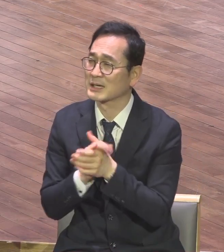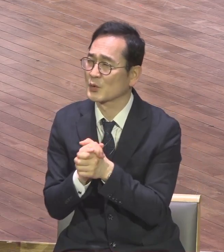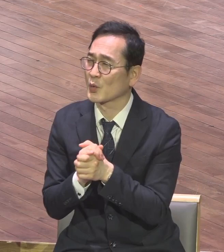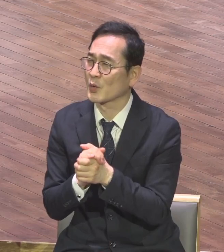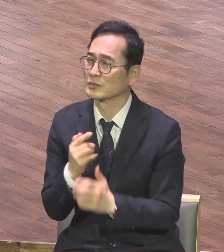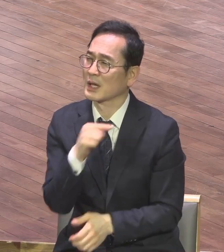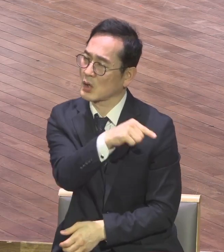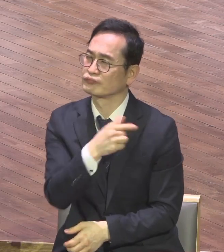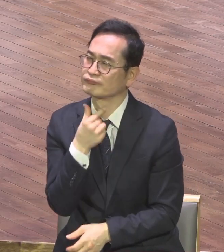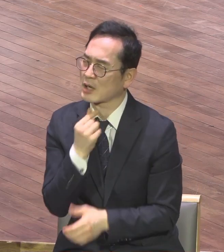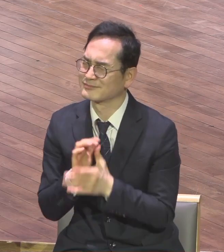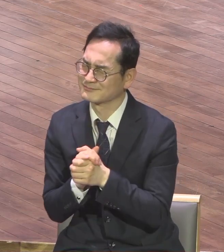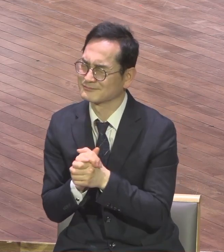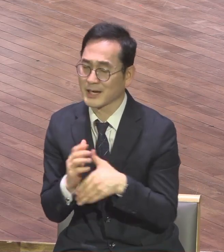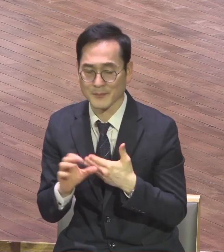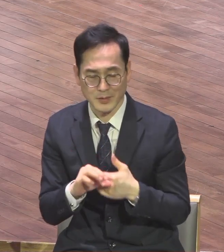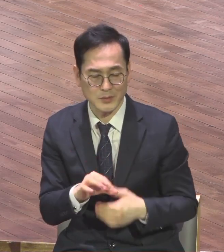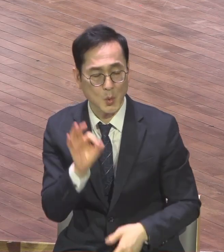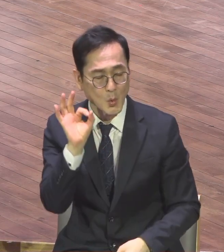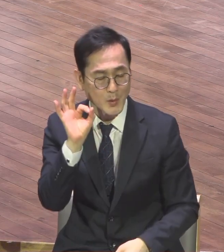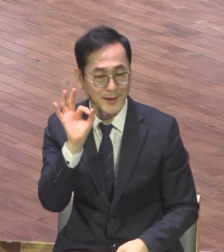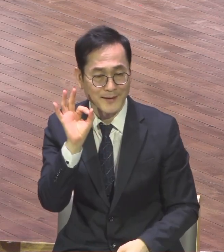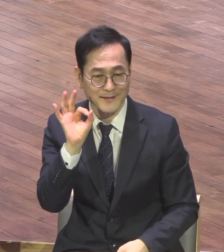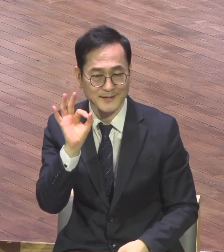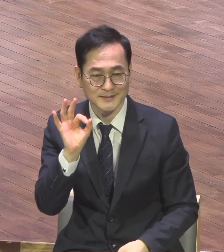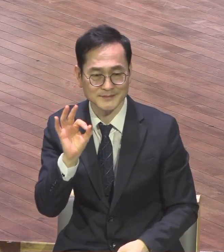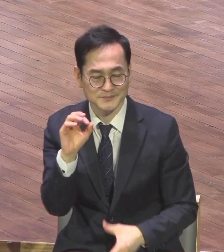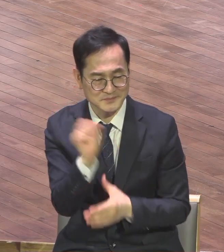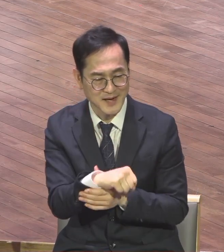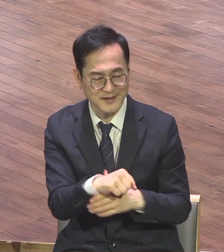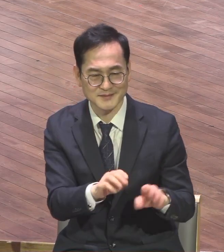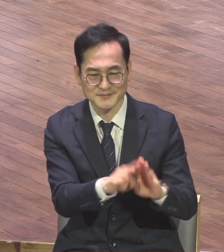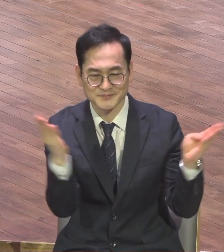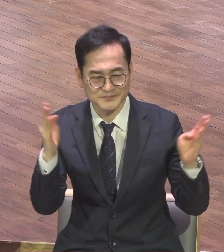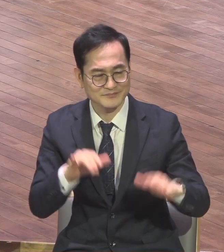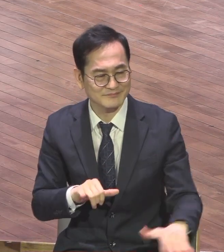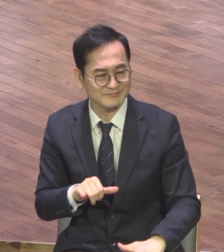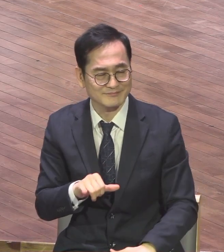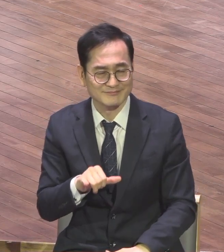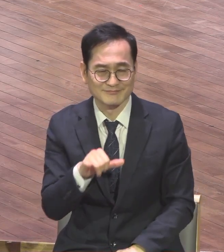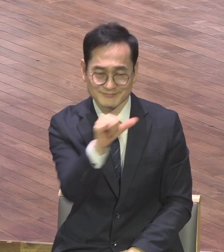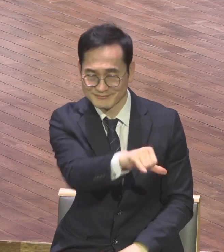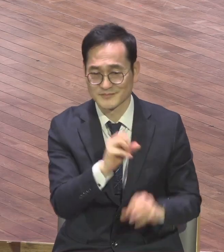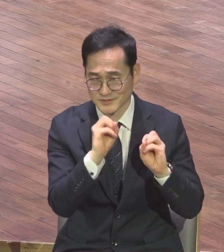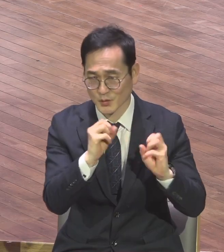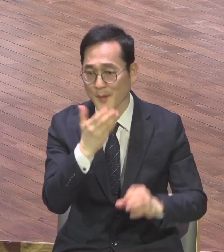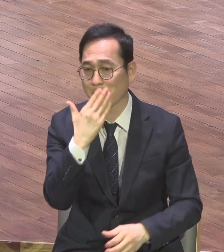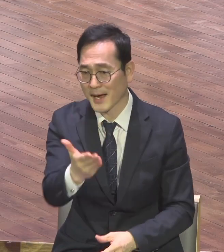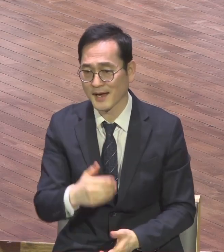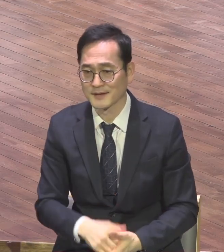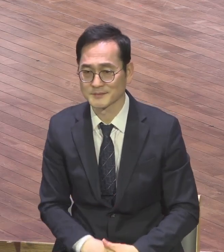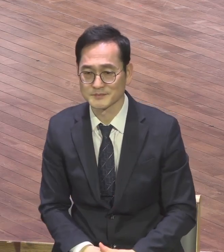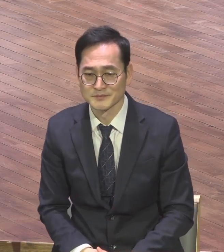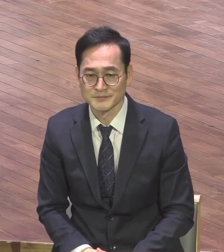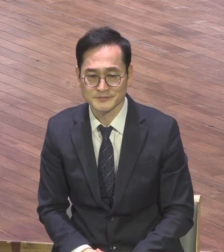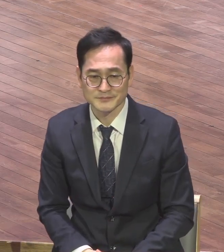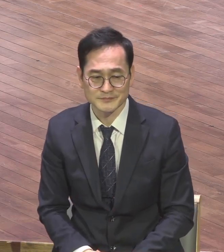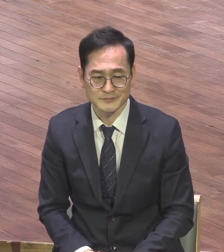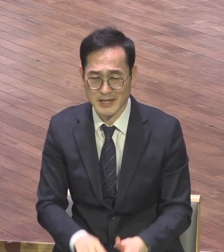다 이제 기도 제목, 기도하러 책자 다 줬습니다. 멋지게 우리 정인에서 만들어 줬어요. 뭐 할 말